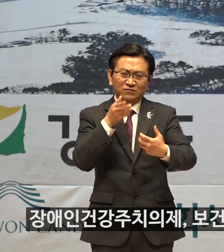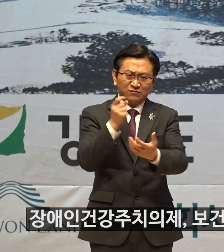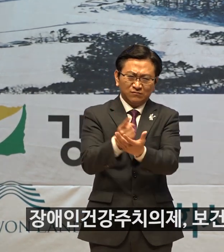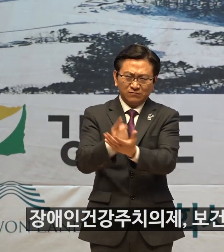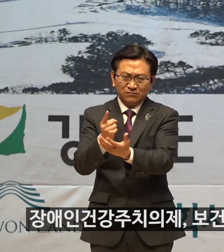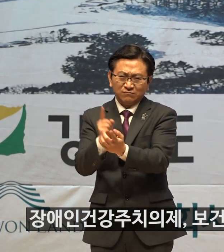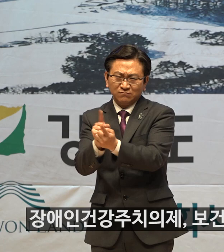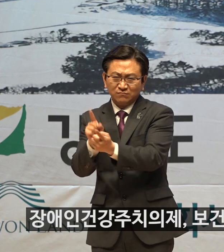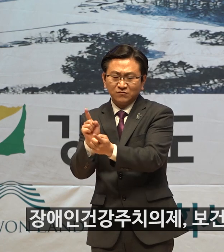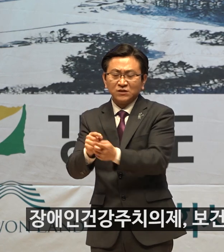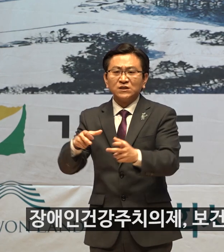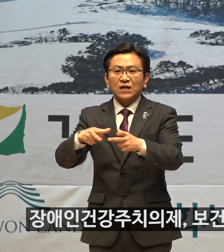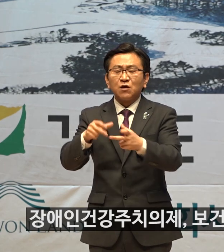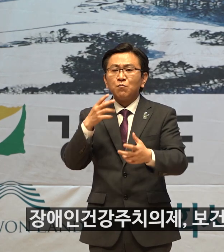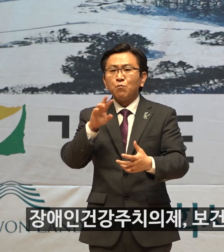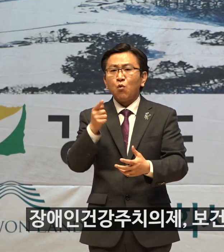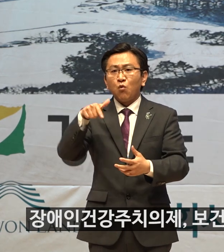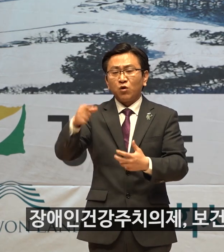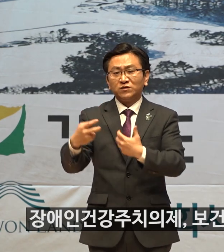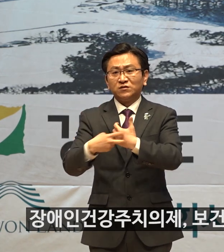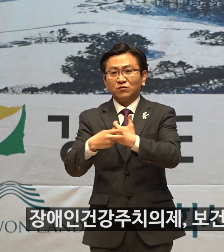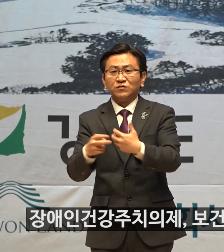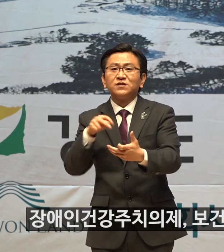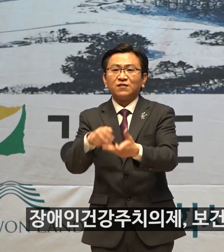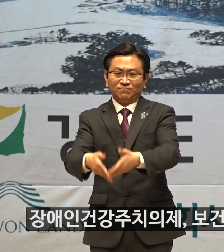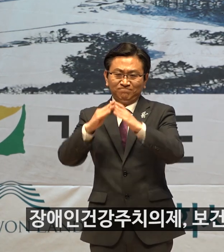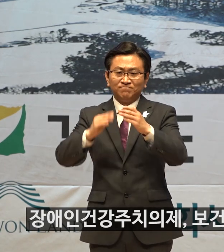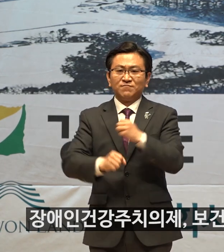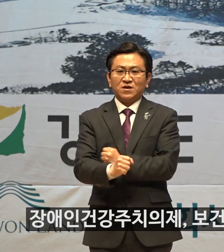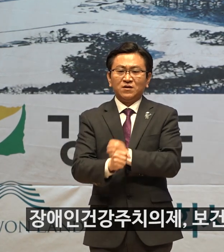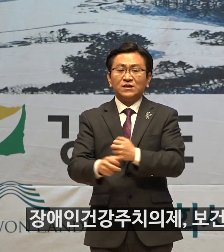센터도 도입하겠습니다. 장애인